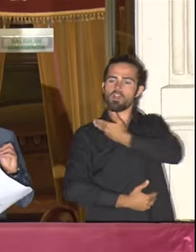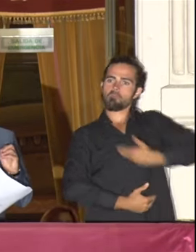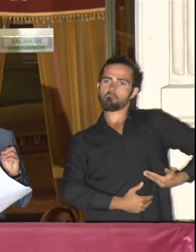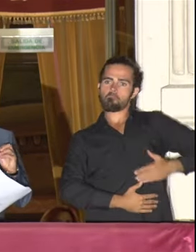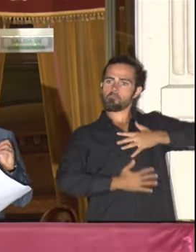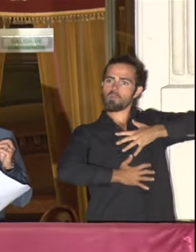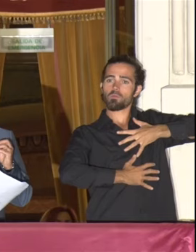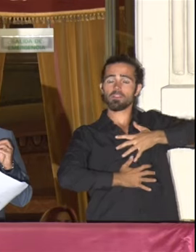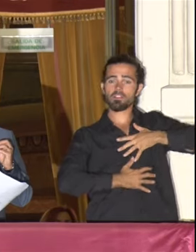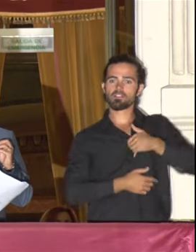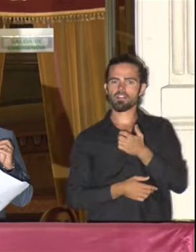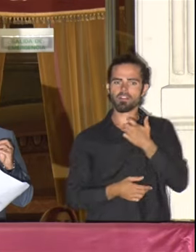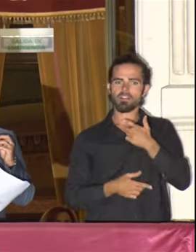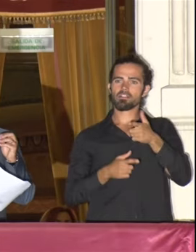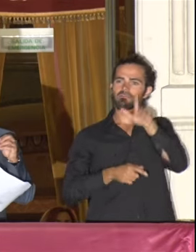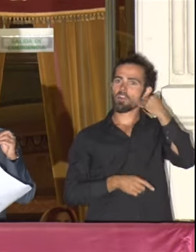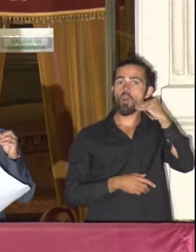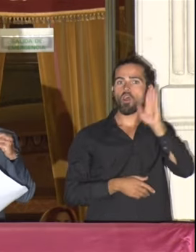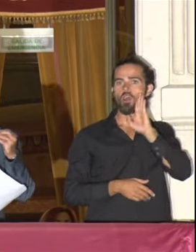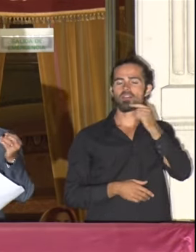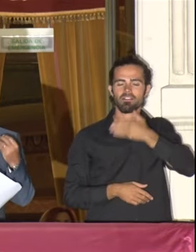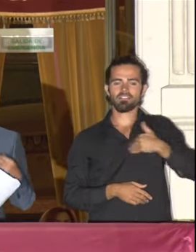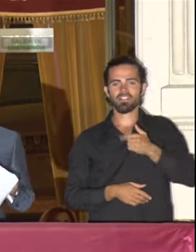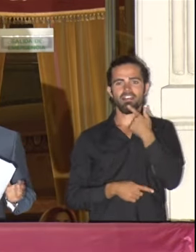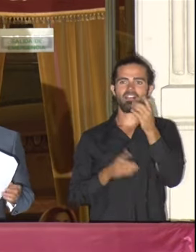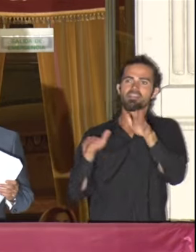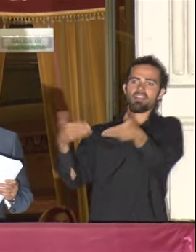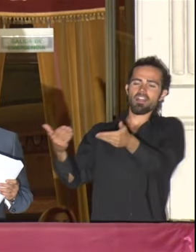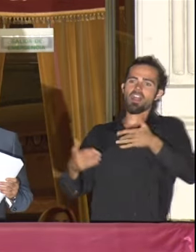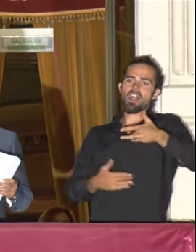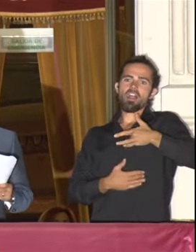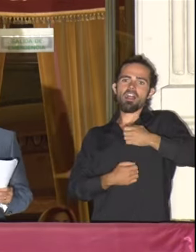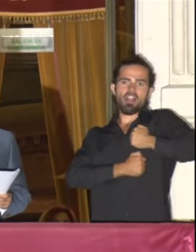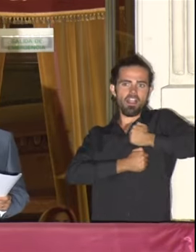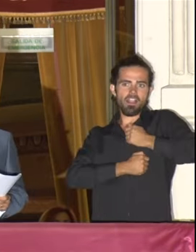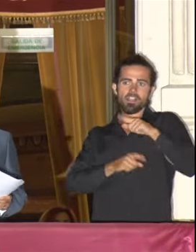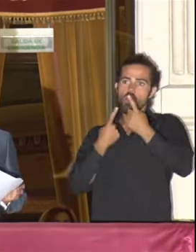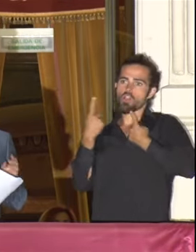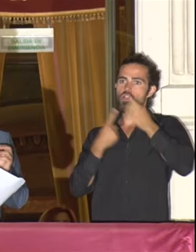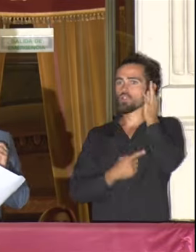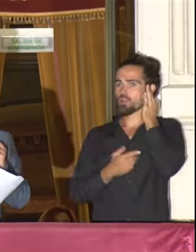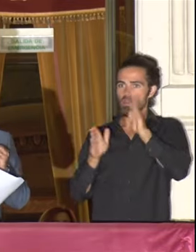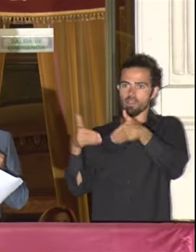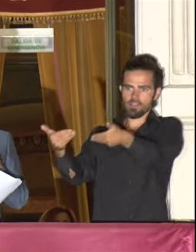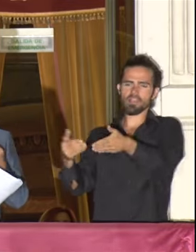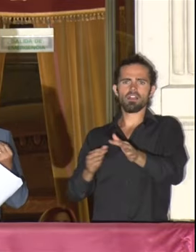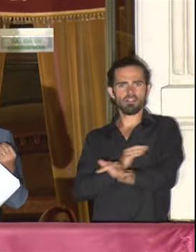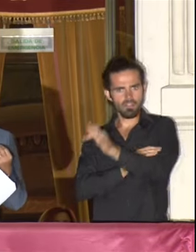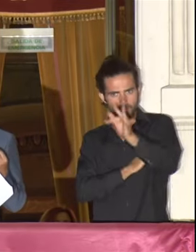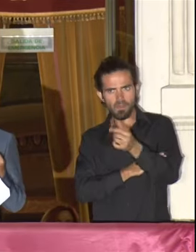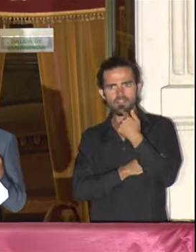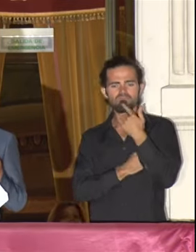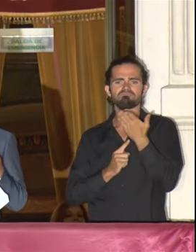cuchillero quería manifestarle su cariño a su novia y a la vez demostrarle que era